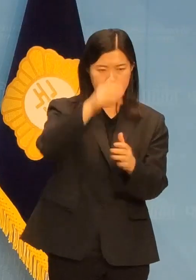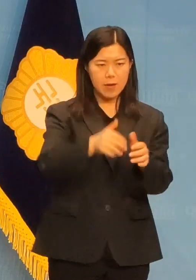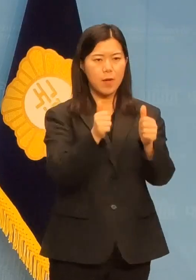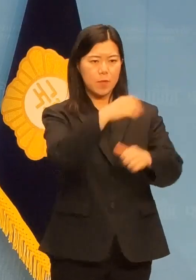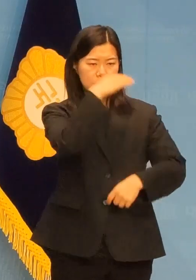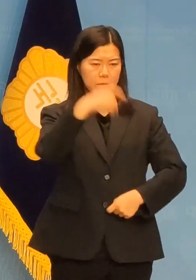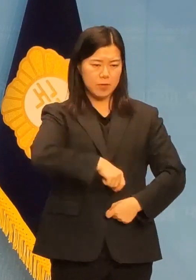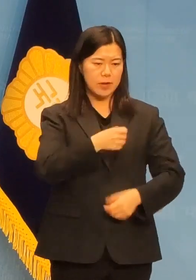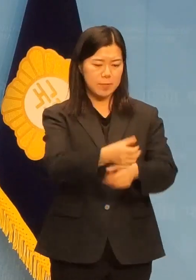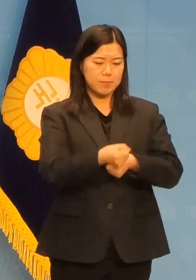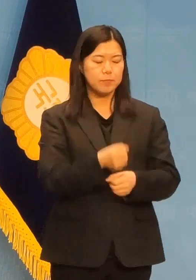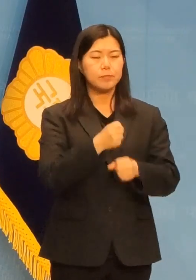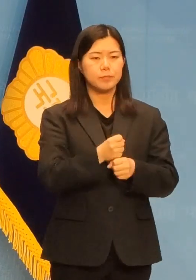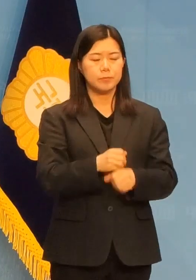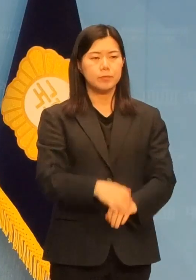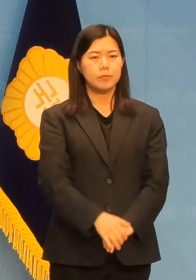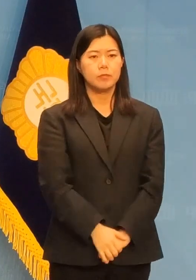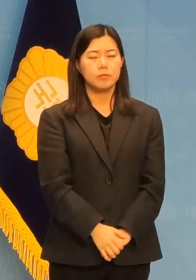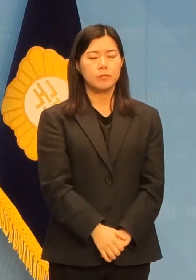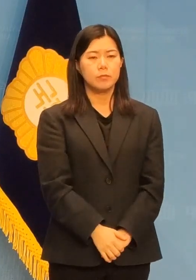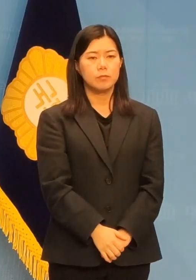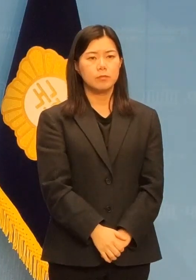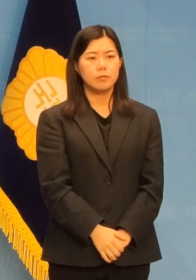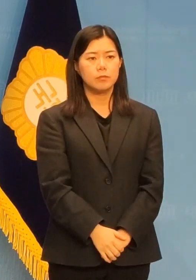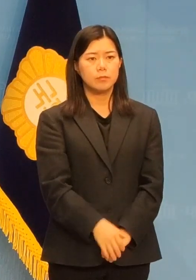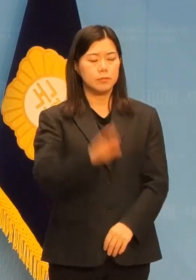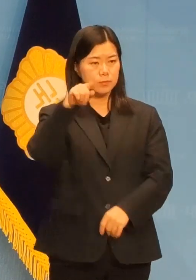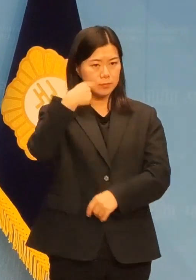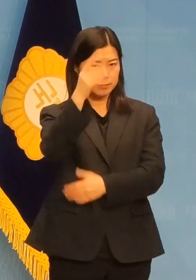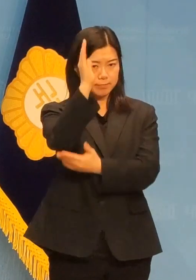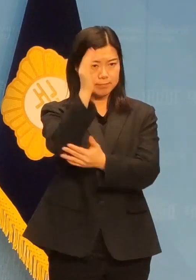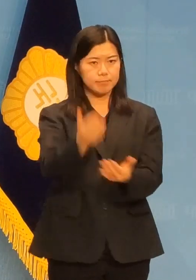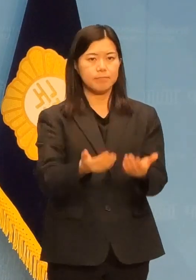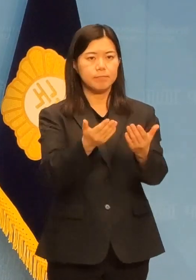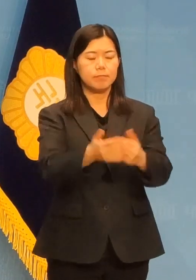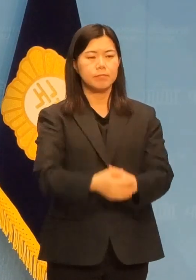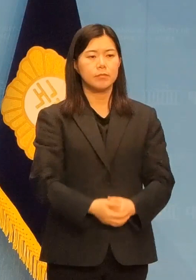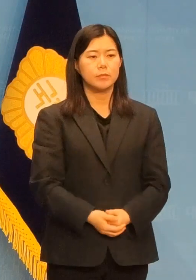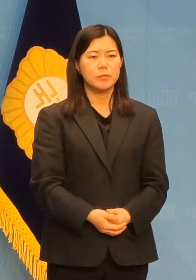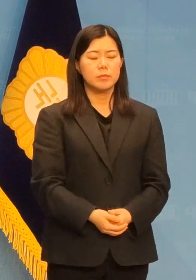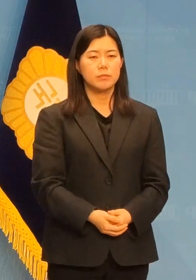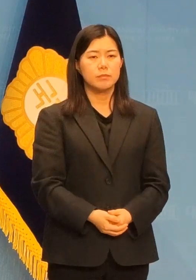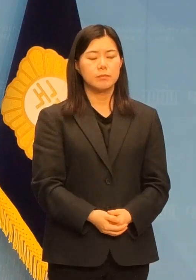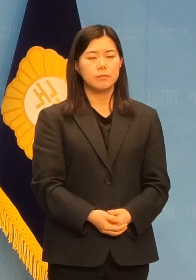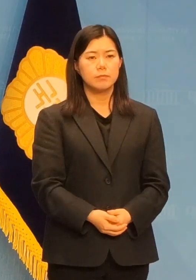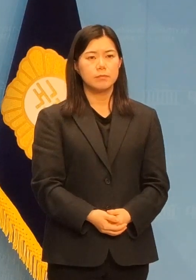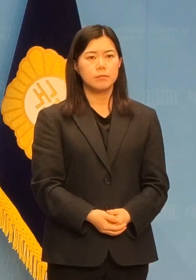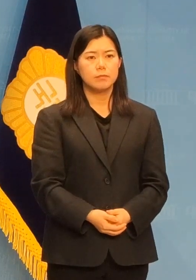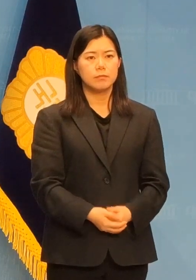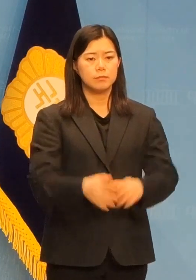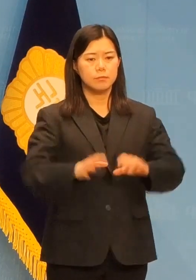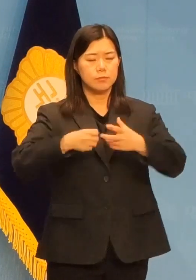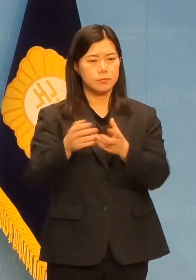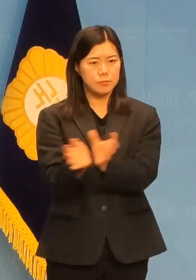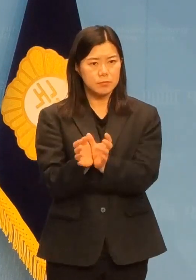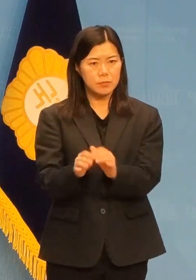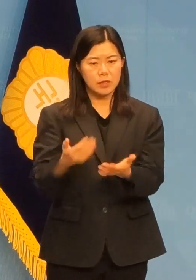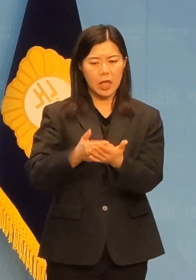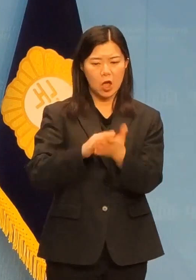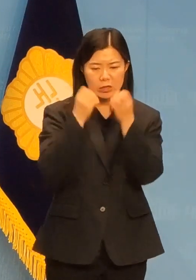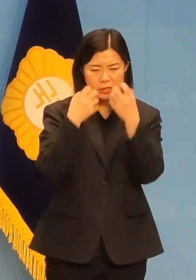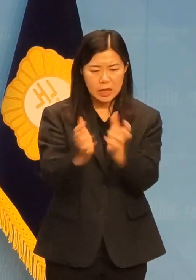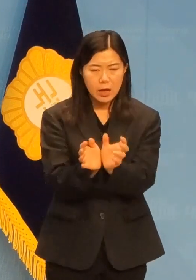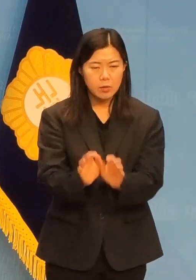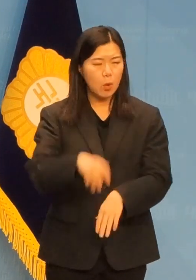실현을 앞당기겠습니다. 네, 이어서 두 번째 브리핑 진행하겠습니다. 국민의힘 개혁신당의